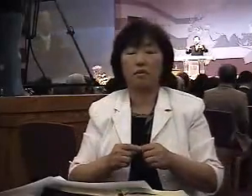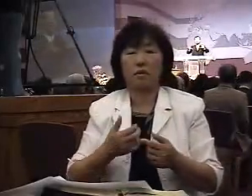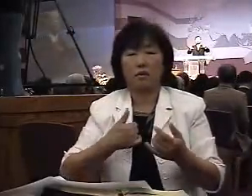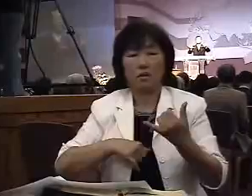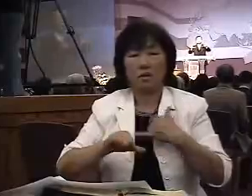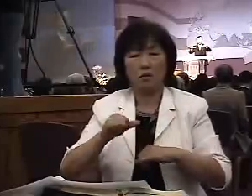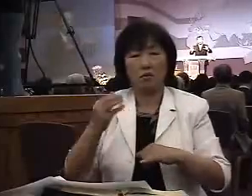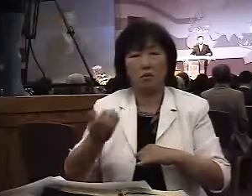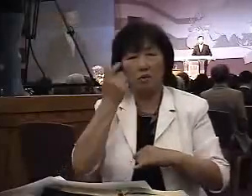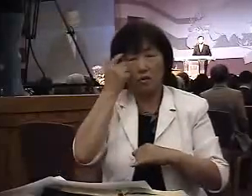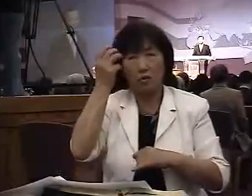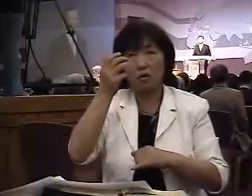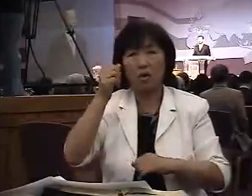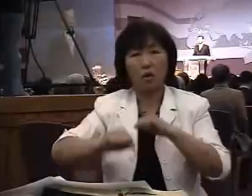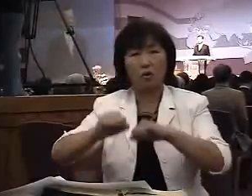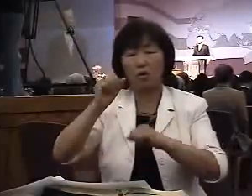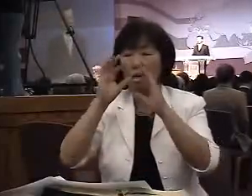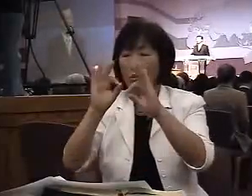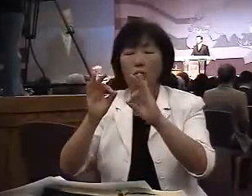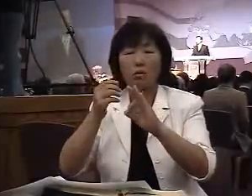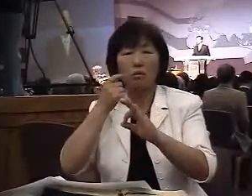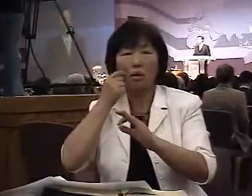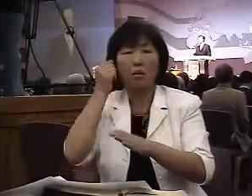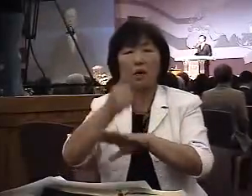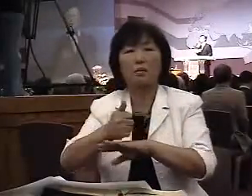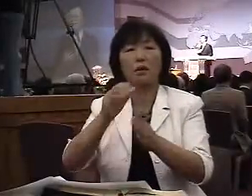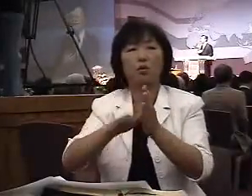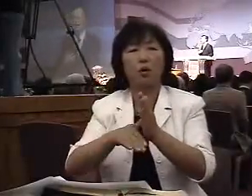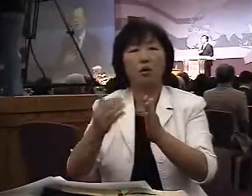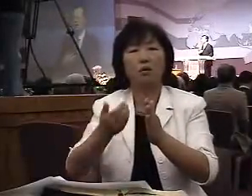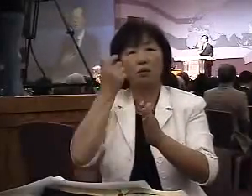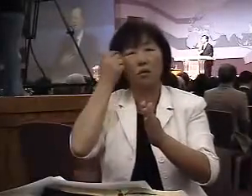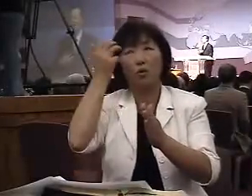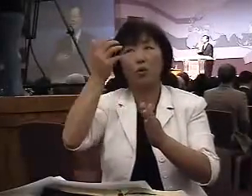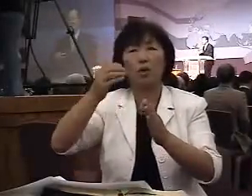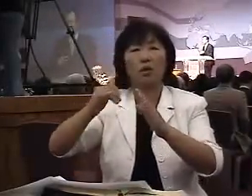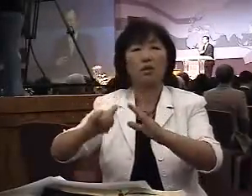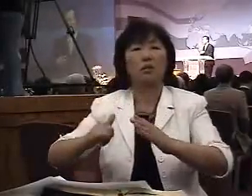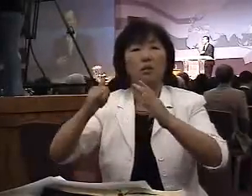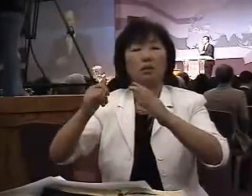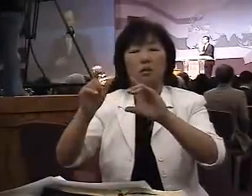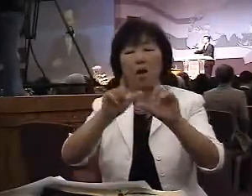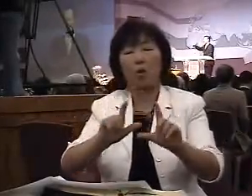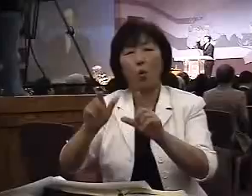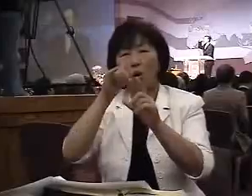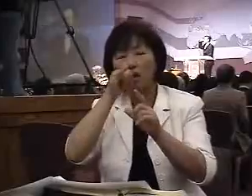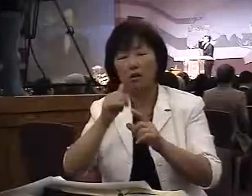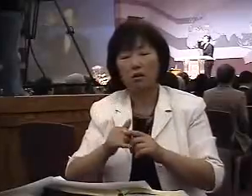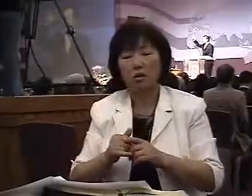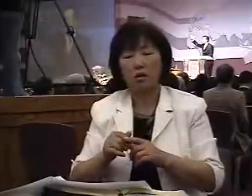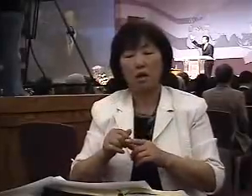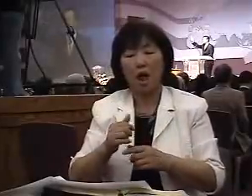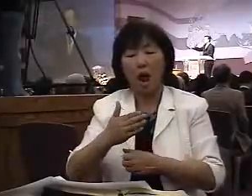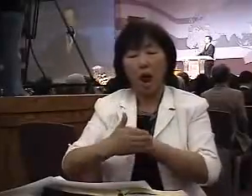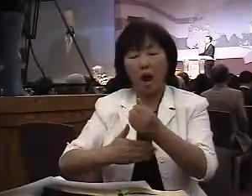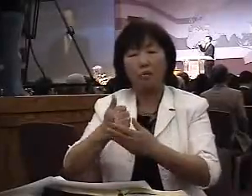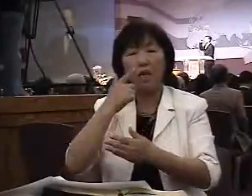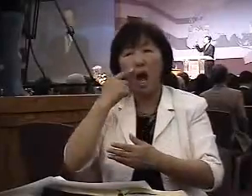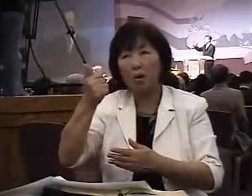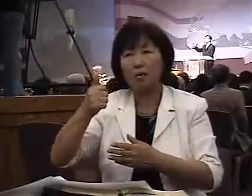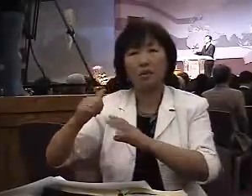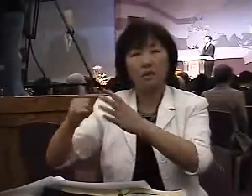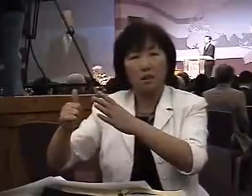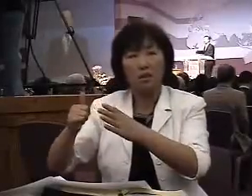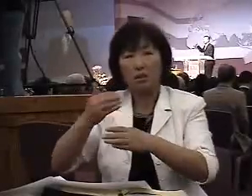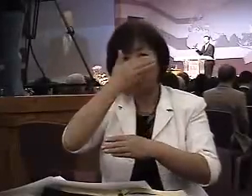빼놓고 성령의 역사를 볼 수 없다는 것입니다. 마지막 때 성령의 시대에 우리가 살고 있는데 이 시대에는 하나님께서 아비